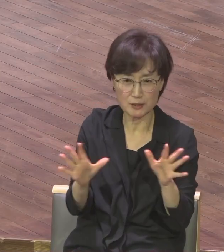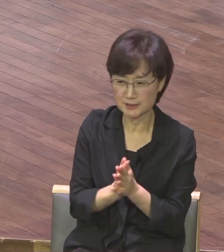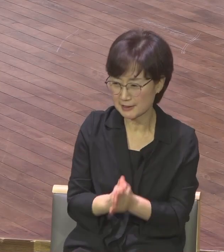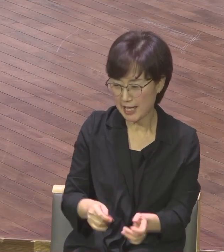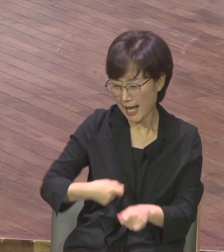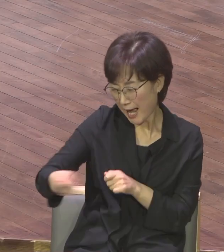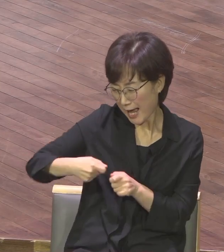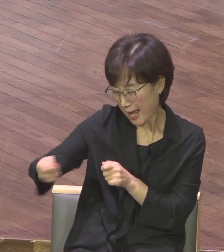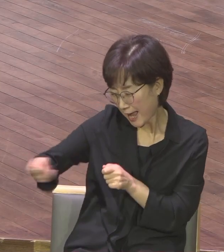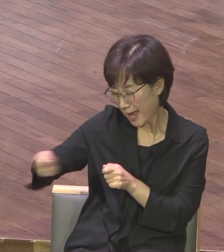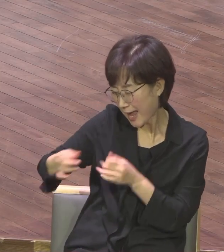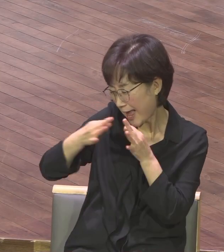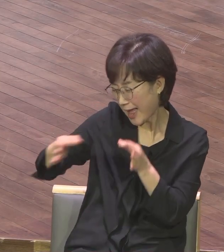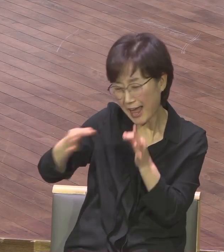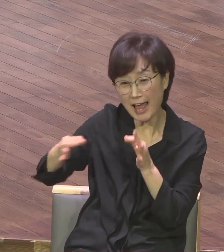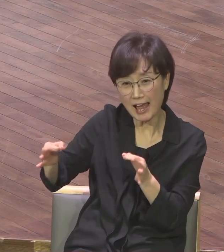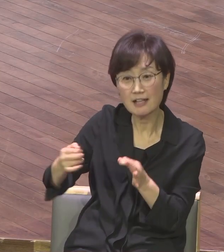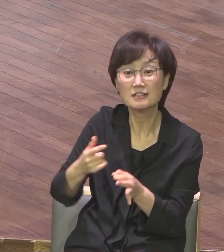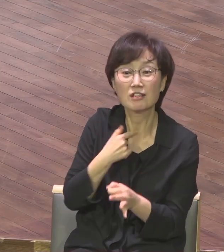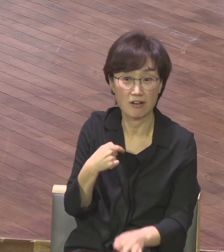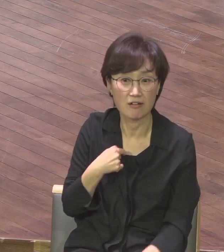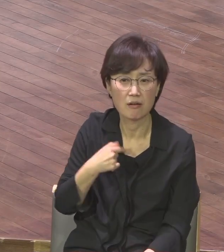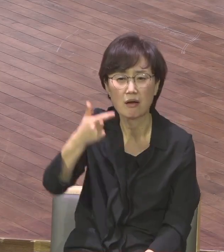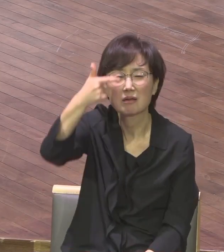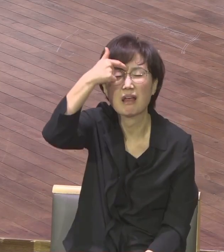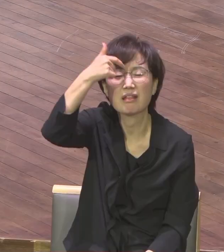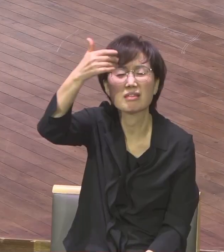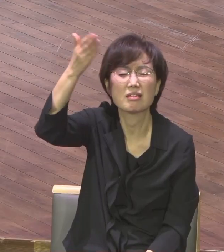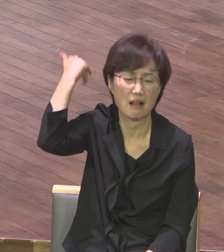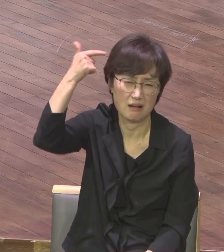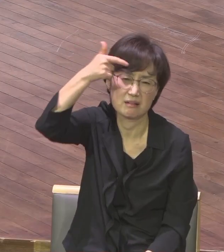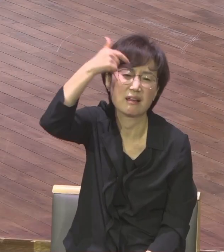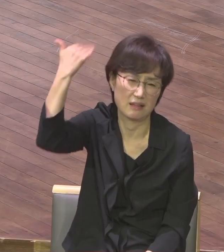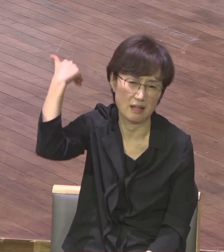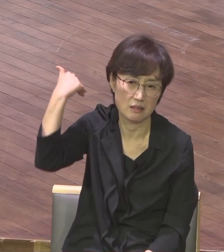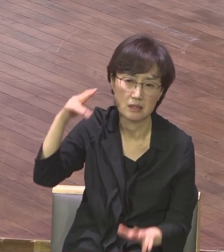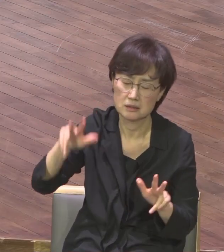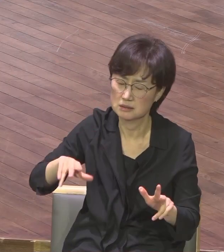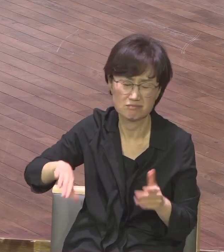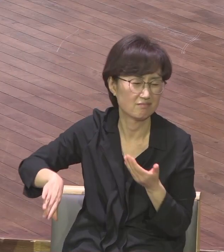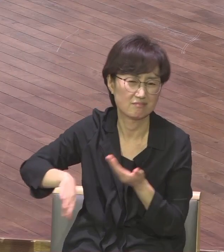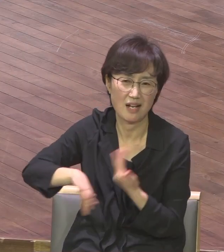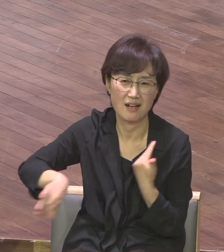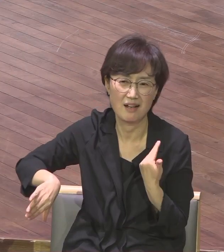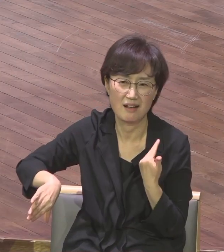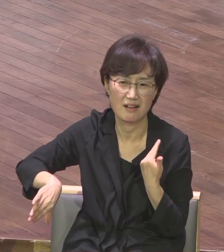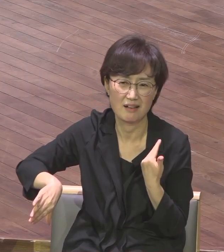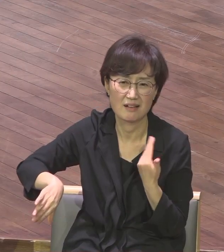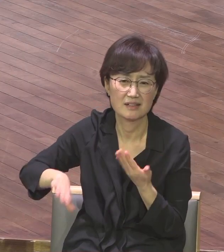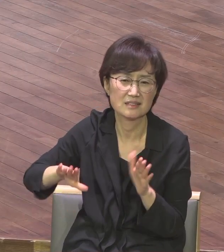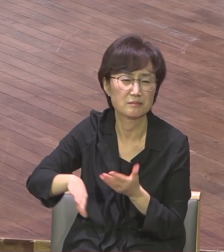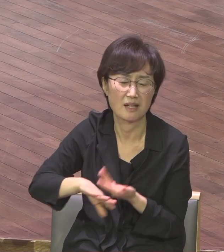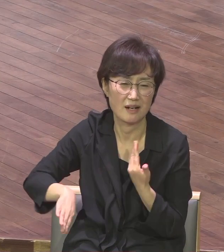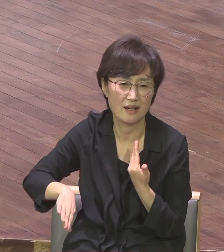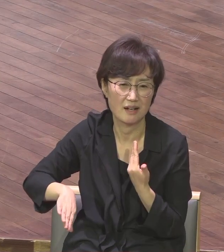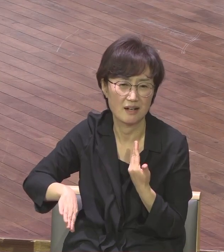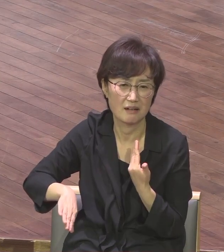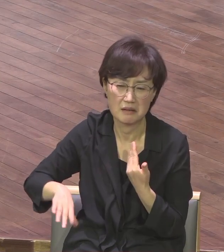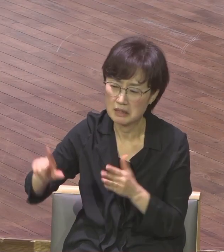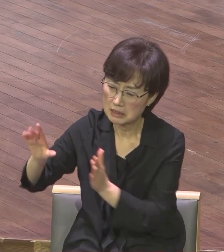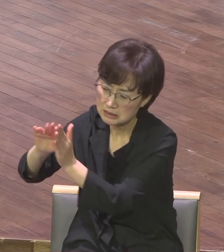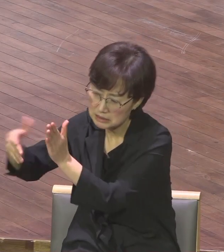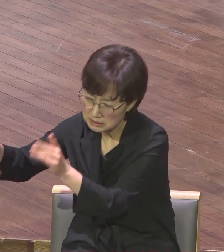가서 매주 전도하고 그런 때가 있었어요. 지금은 그런 시대가 아닙니다. 시대